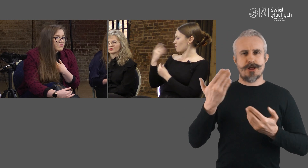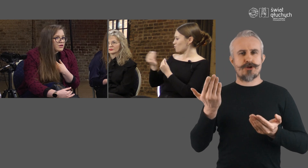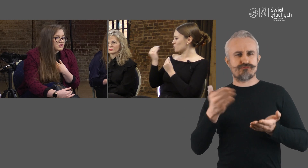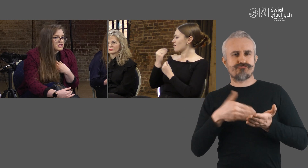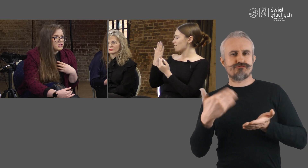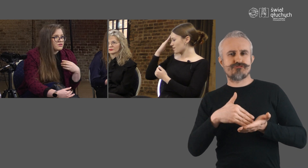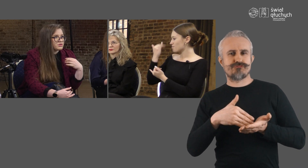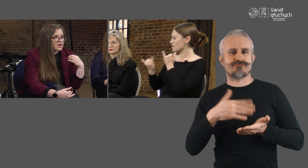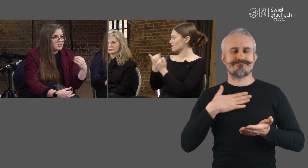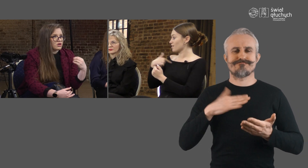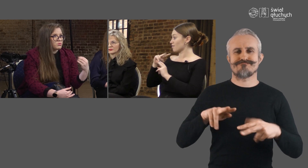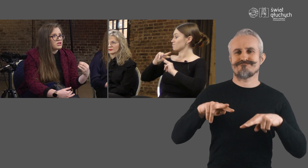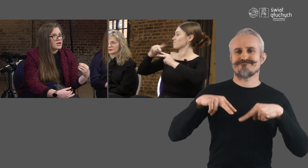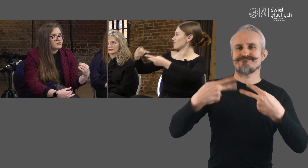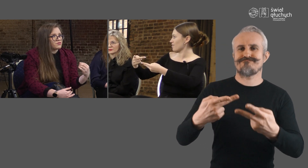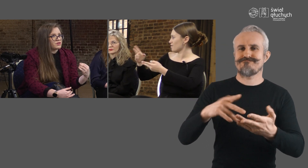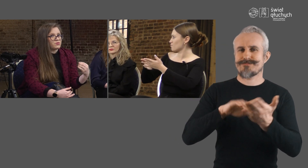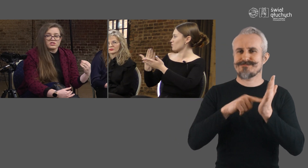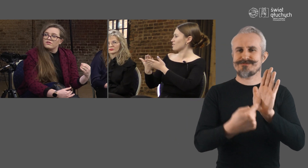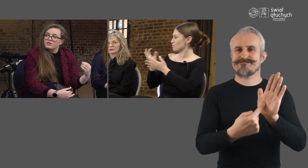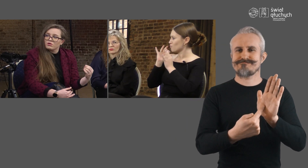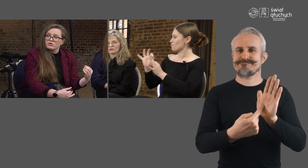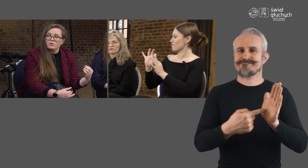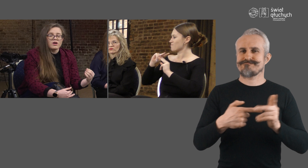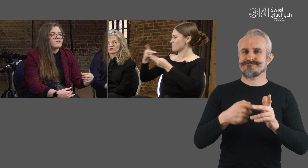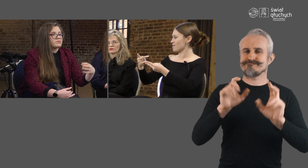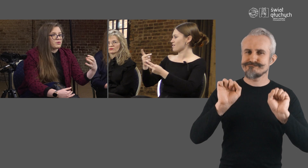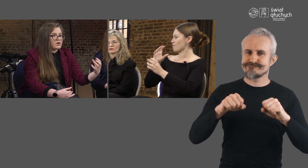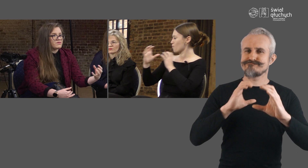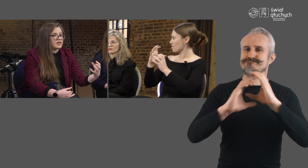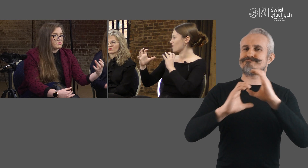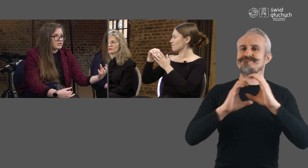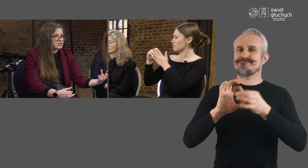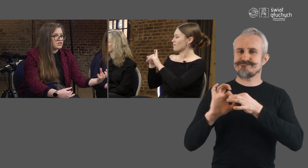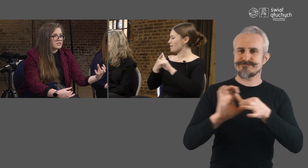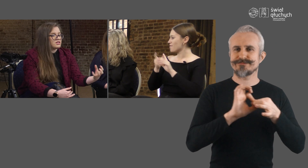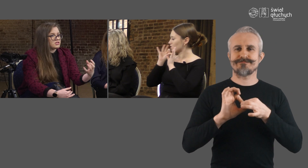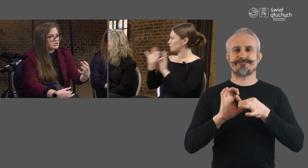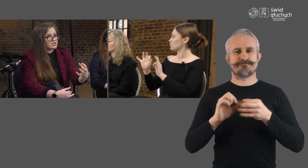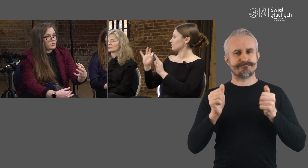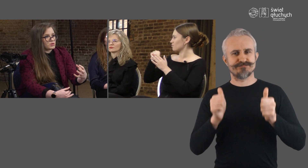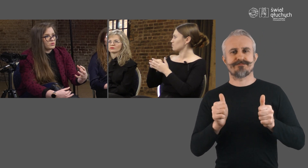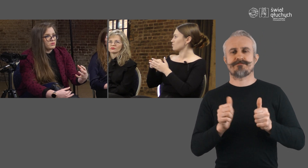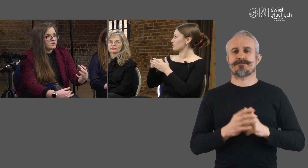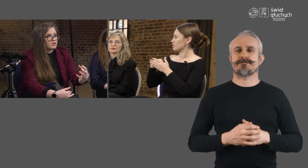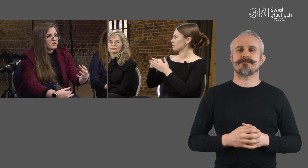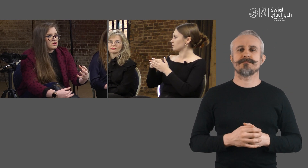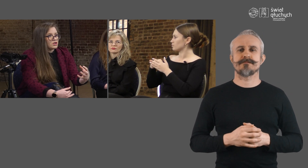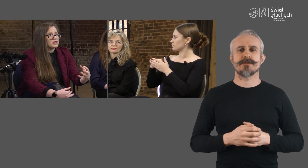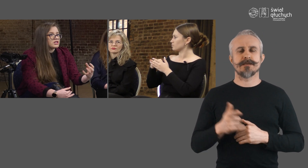Bo ja wiem, że jeśli przekażę komunikat w właściwy sposób, w poprawny gramatycznie i stylistycznie